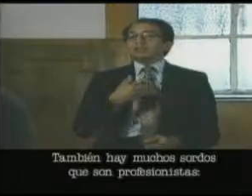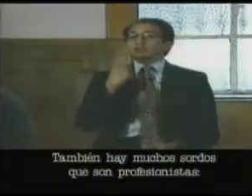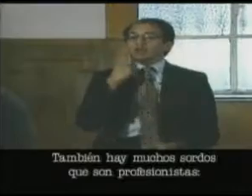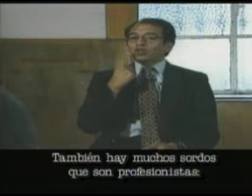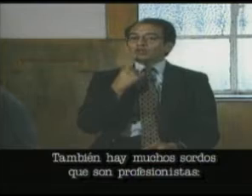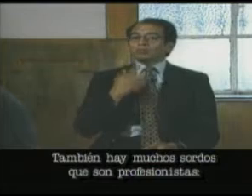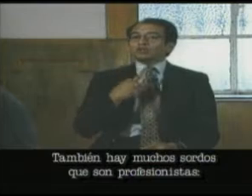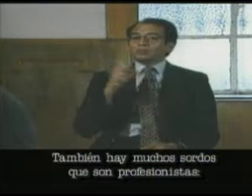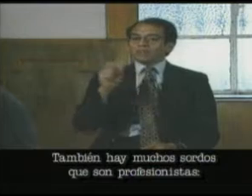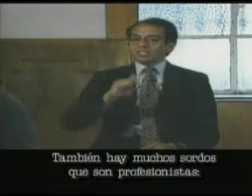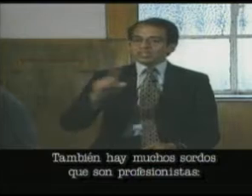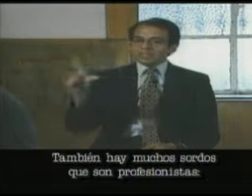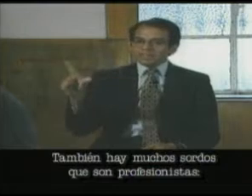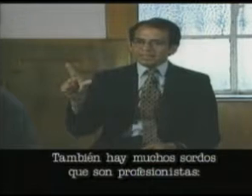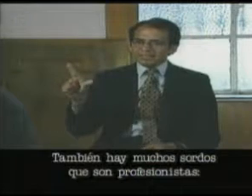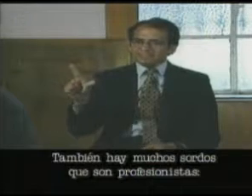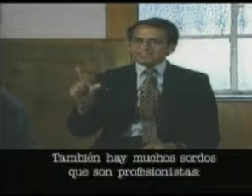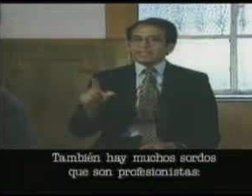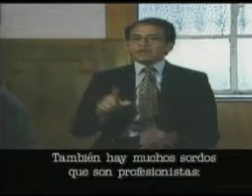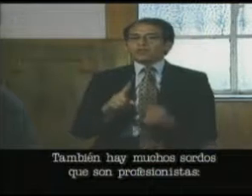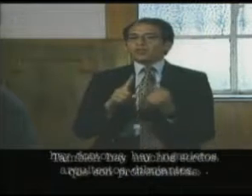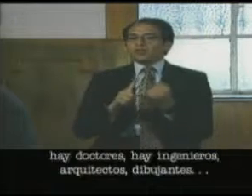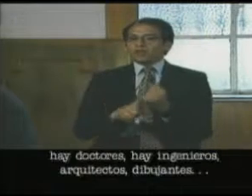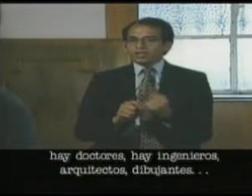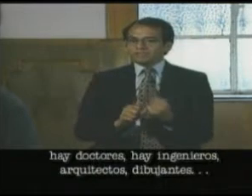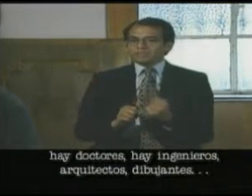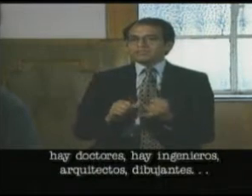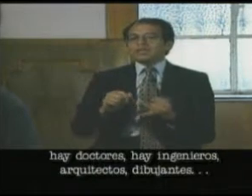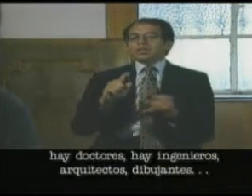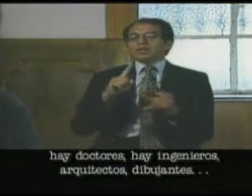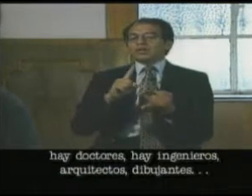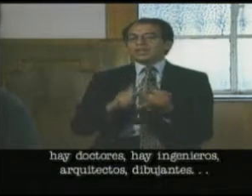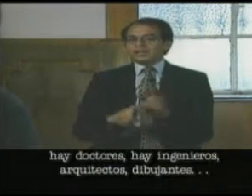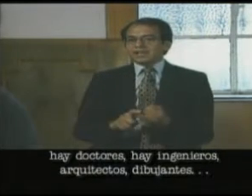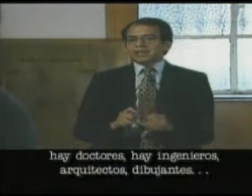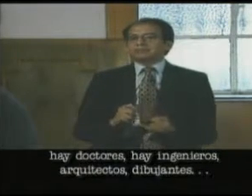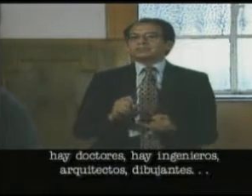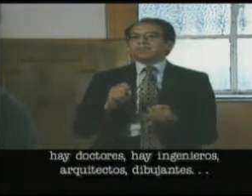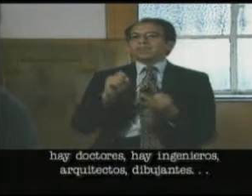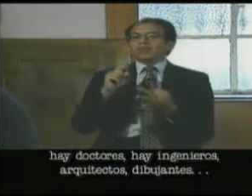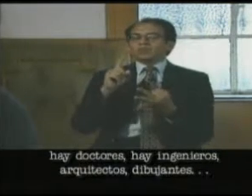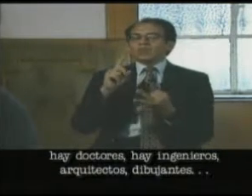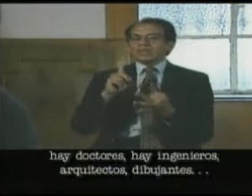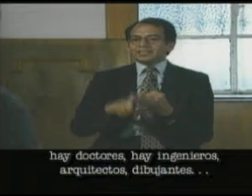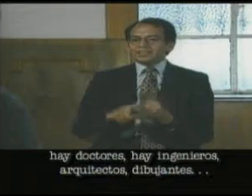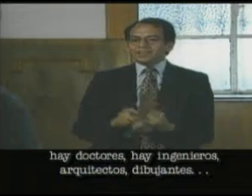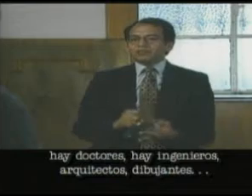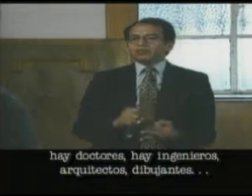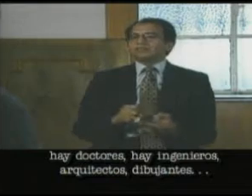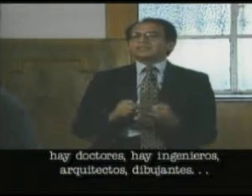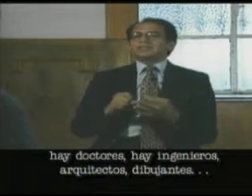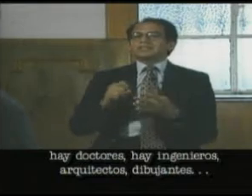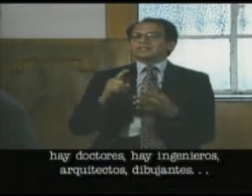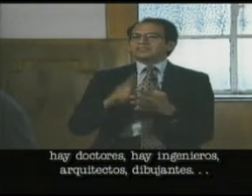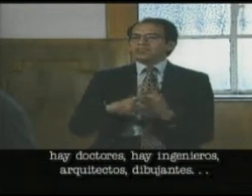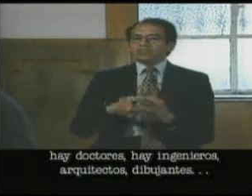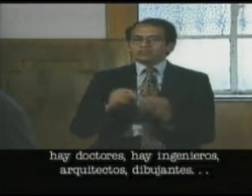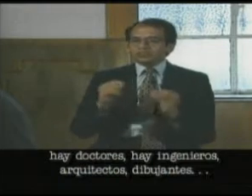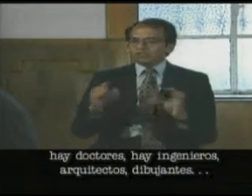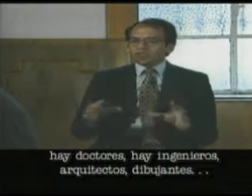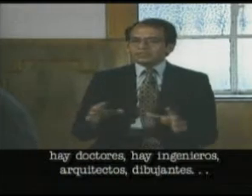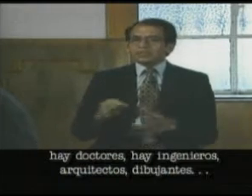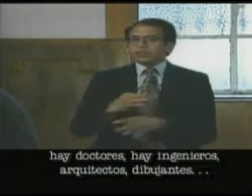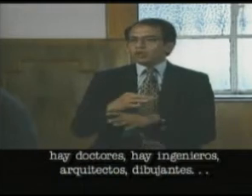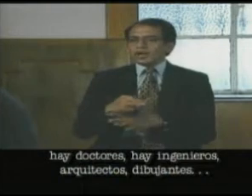También a un sordo que son profesionistas, como doctores, como ingenieros, como arquitectos, todos